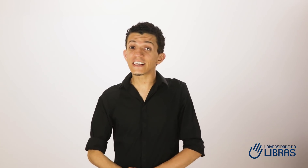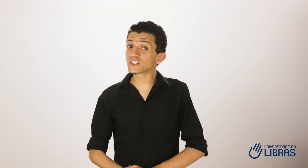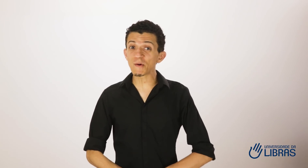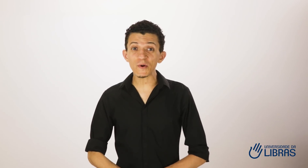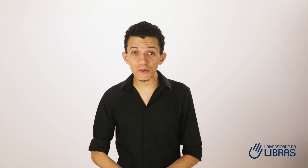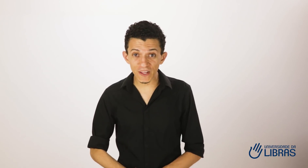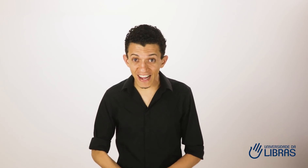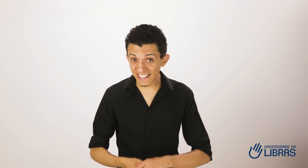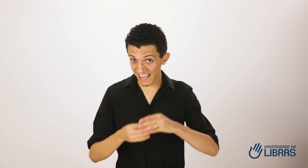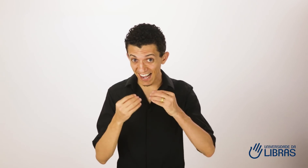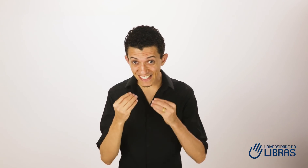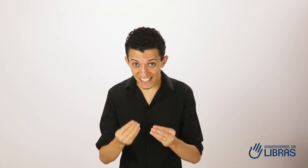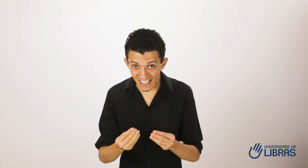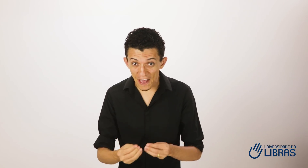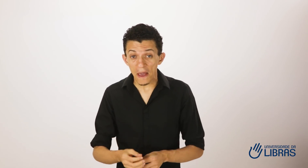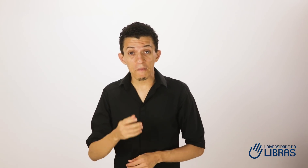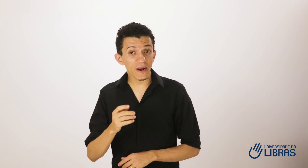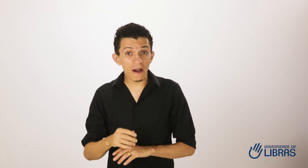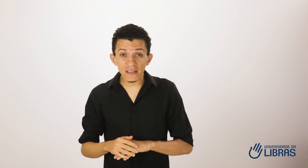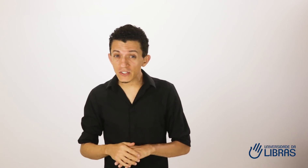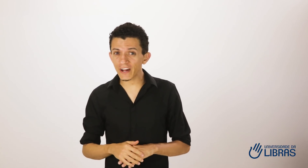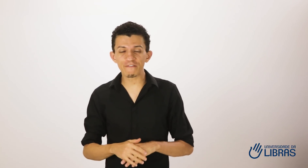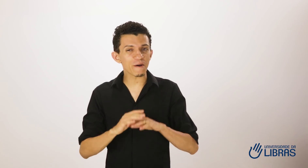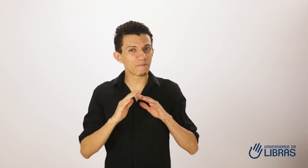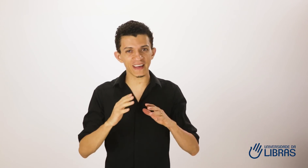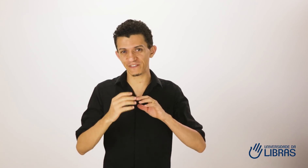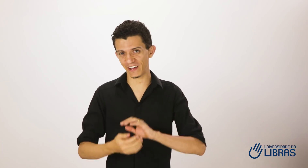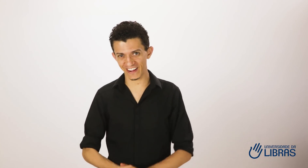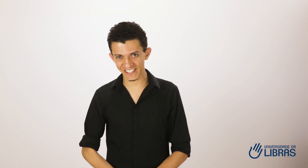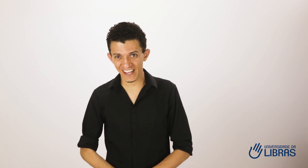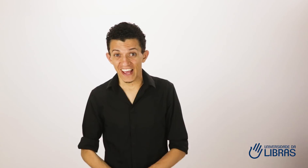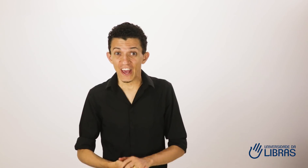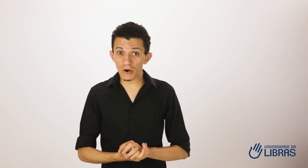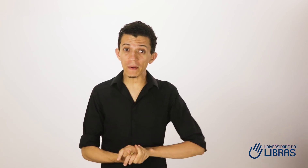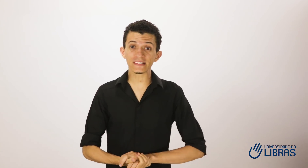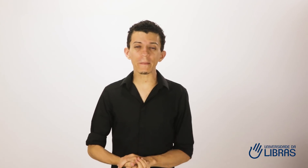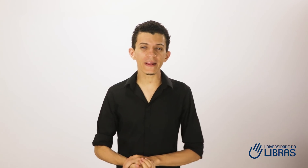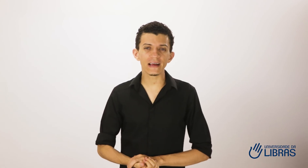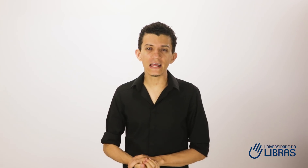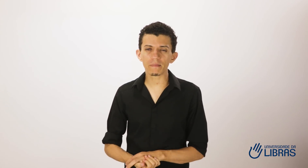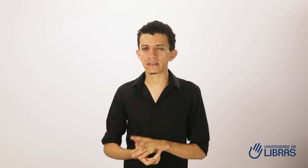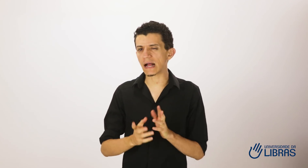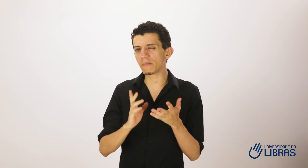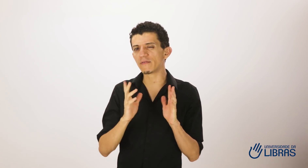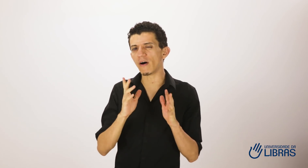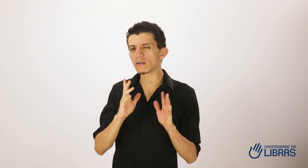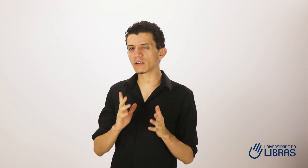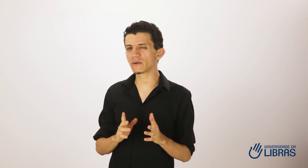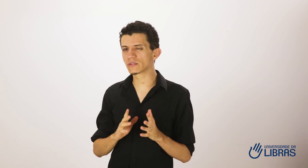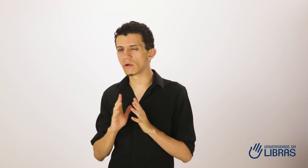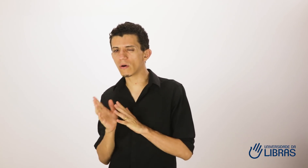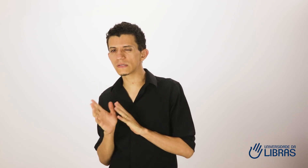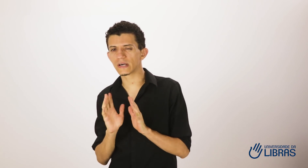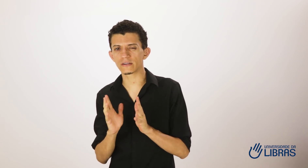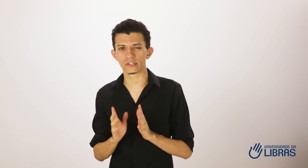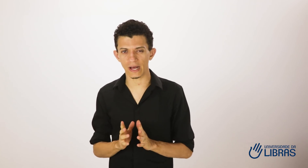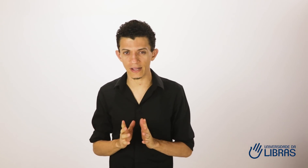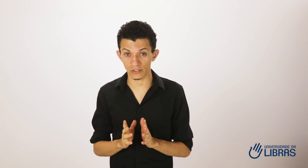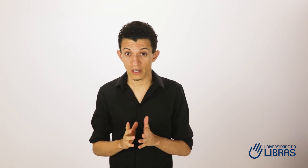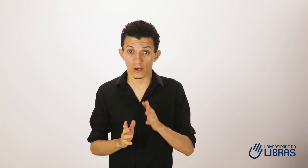tido uma oportunidade assim, porém a minha história foi bem diferente. Eu comecei a aprender Libras lá por volta dos meus 12 anos de idade,